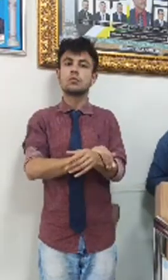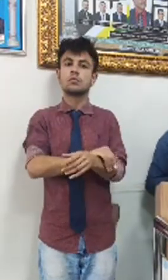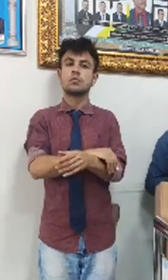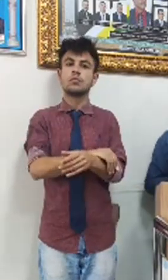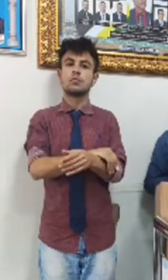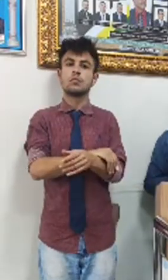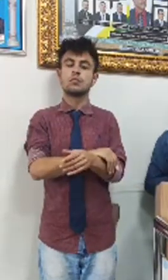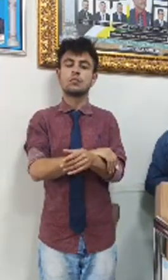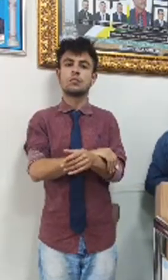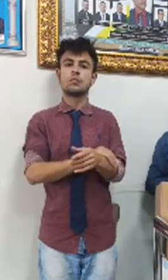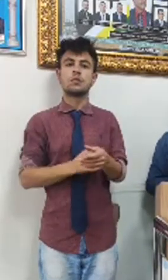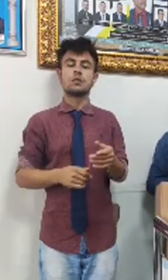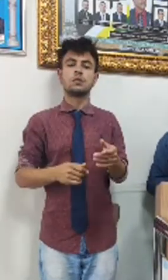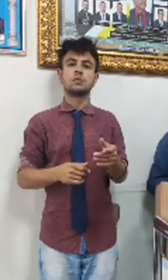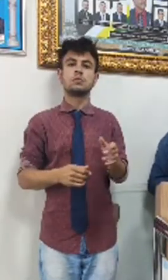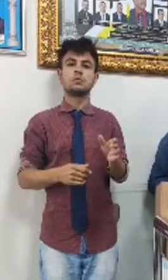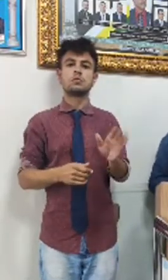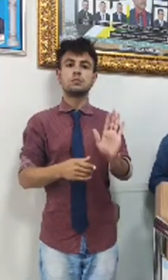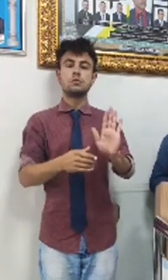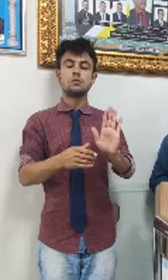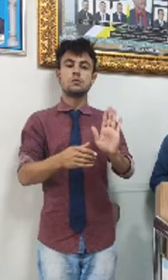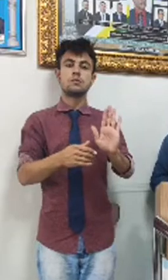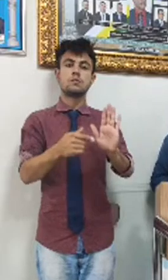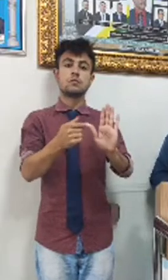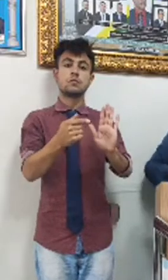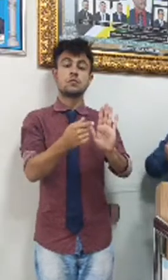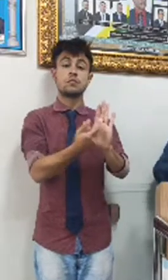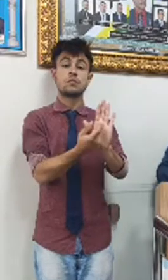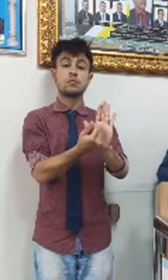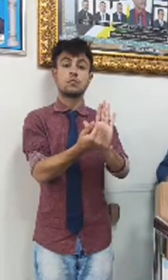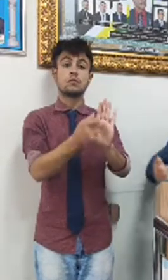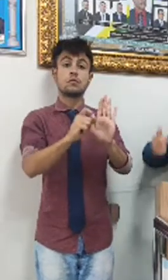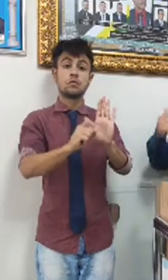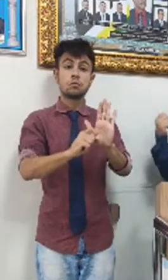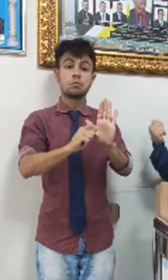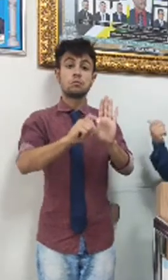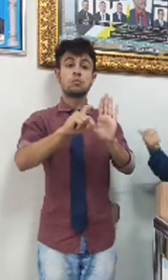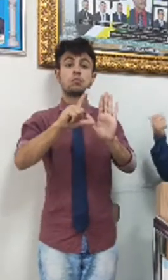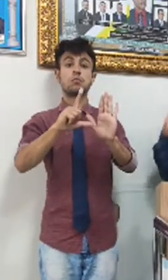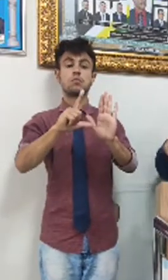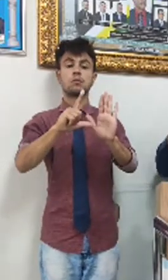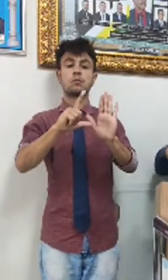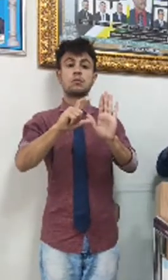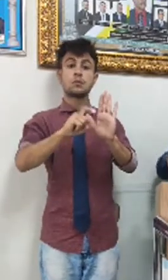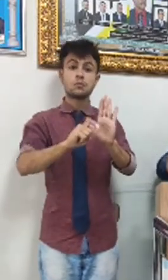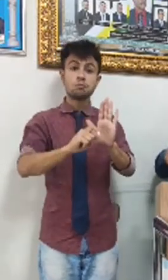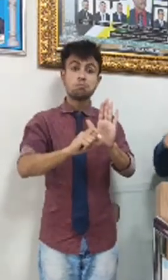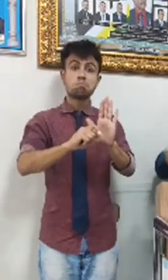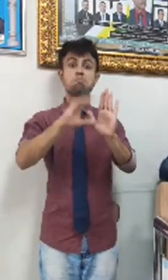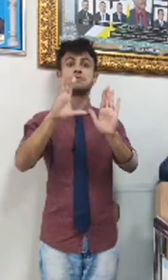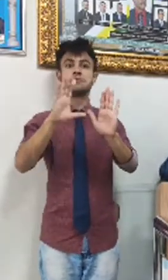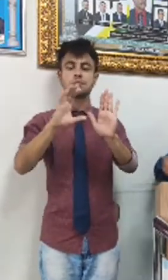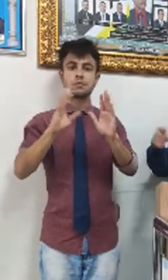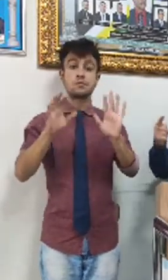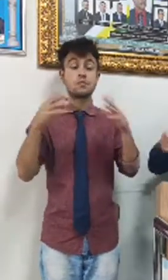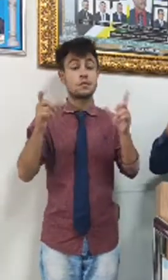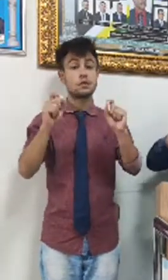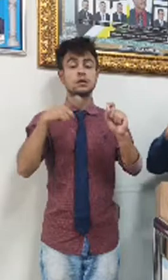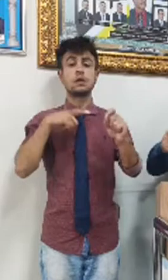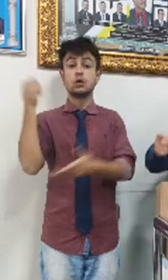quê? Que essas fontes de luz também estão virando abusivas. Por conta da luz de LED que o prefeito colocou no município para